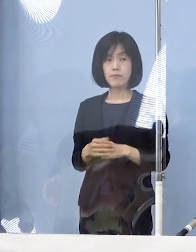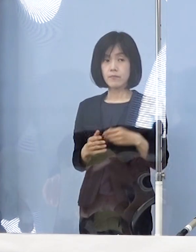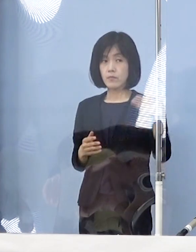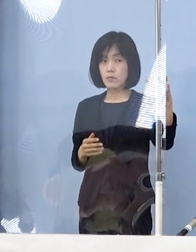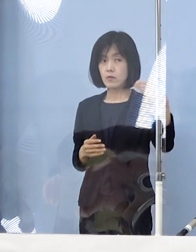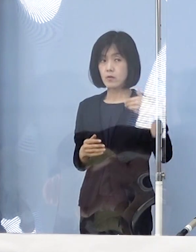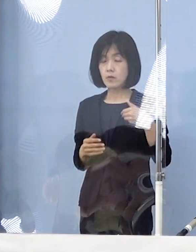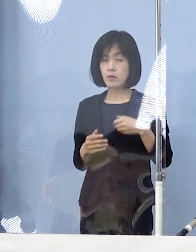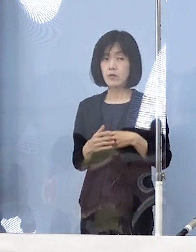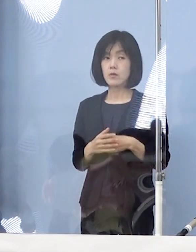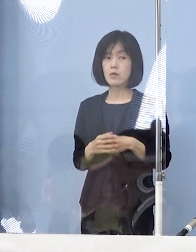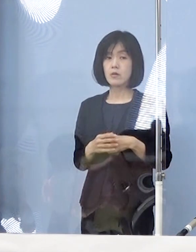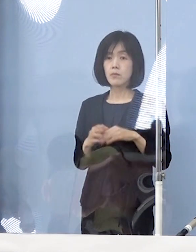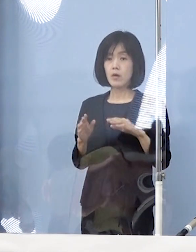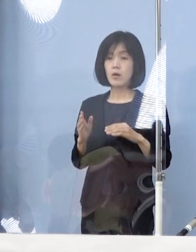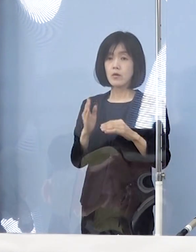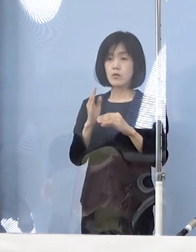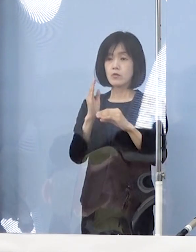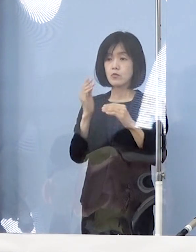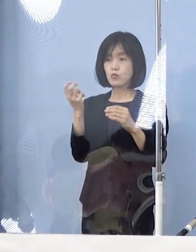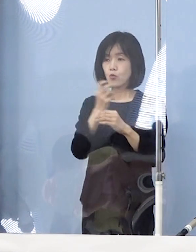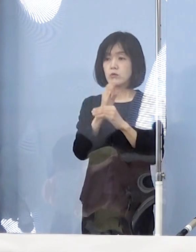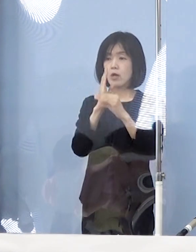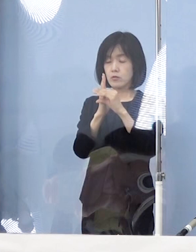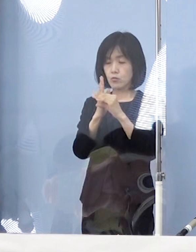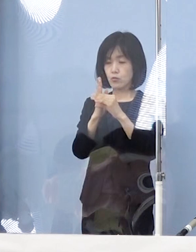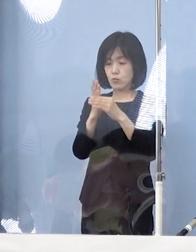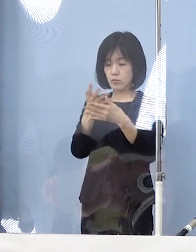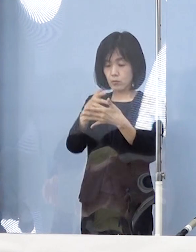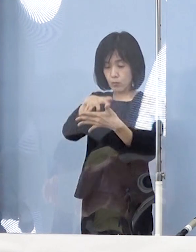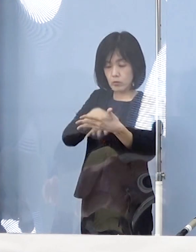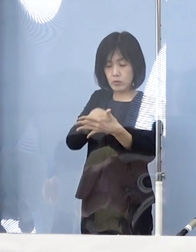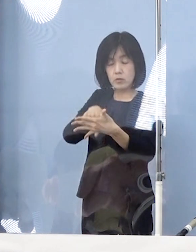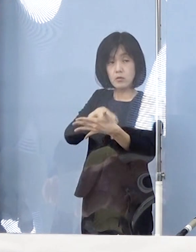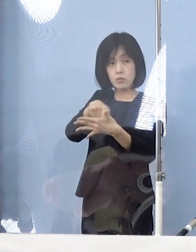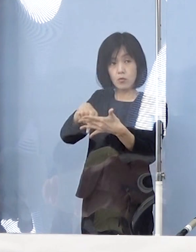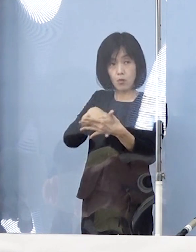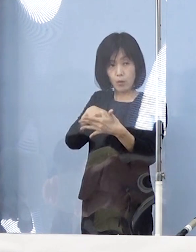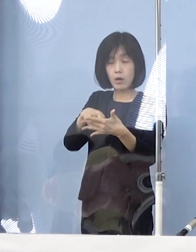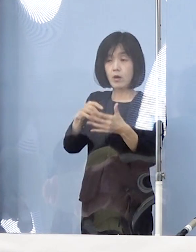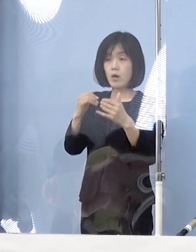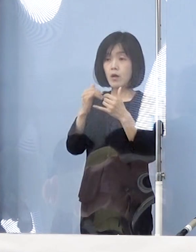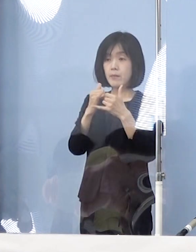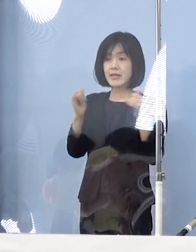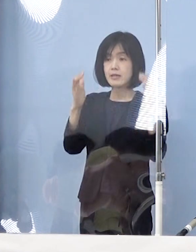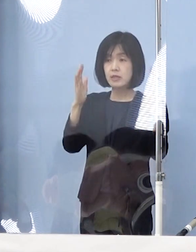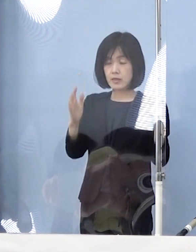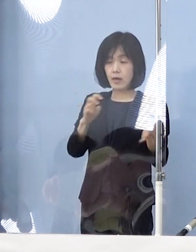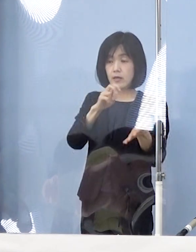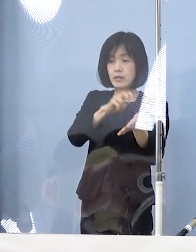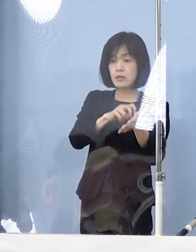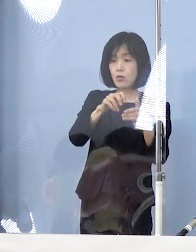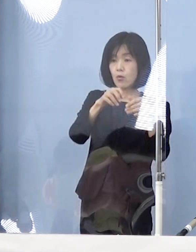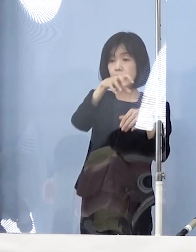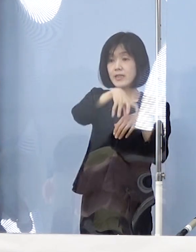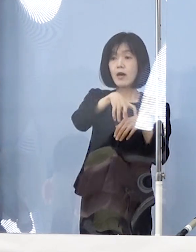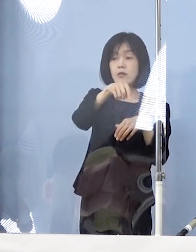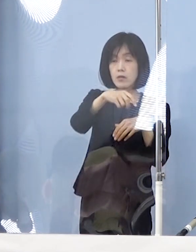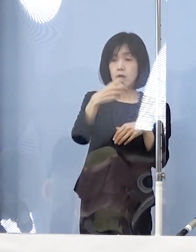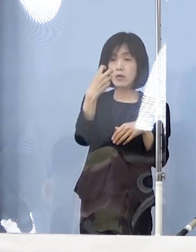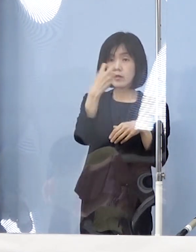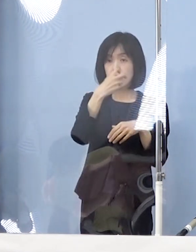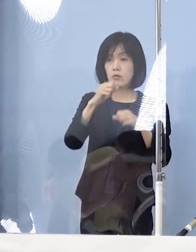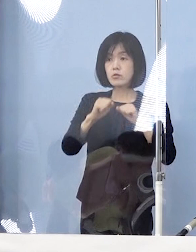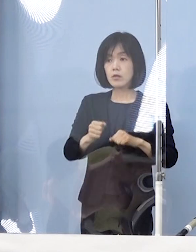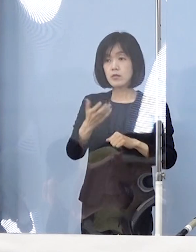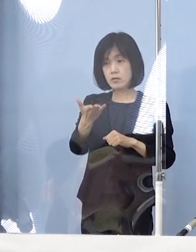今日本日調査中となっている方については、皆さん民間の医療機関でということなんでしょうか。 そうですね、はい、そういうふうに